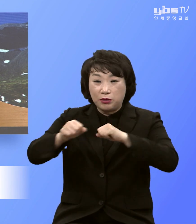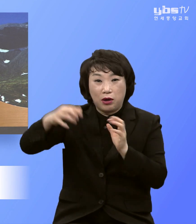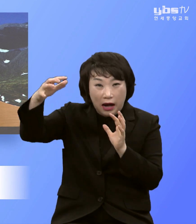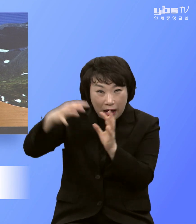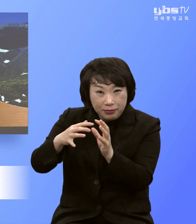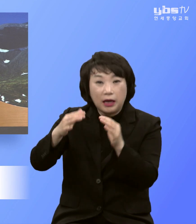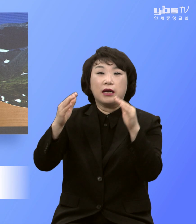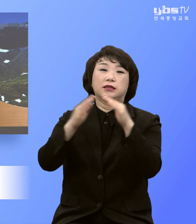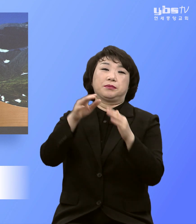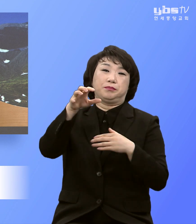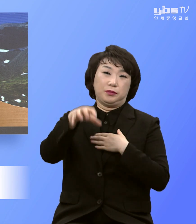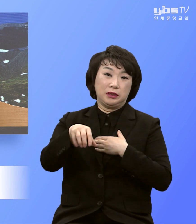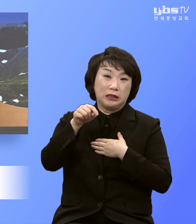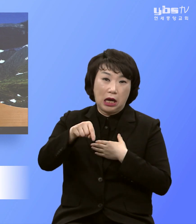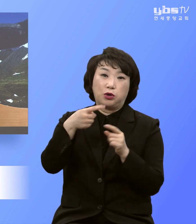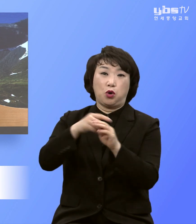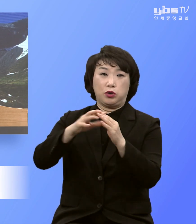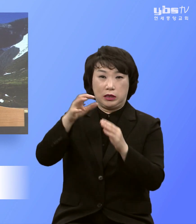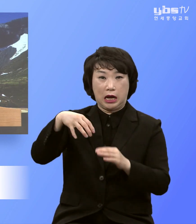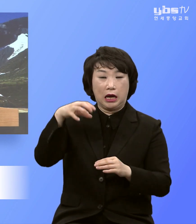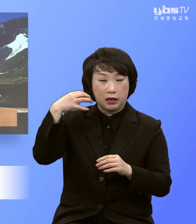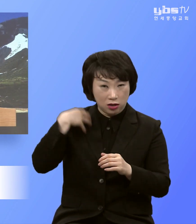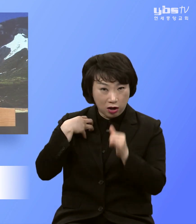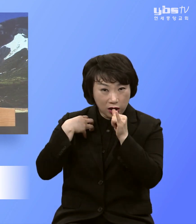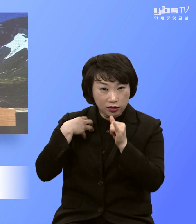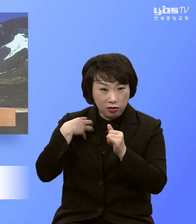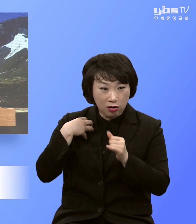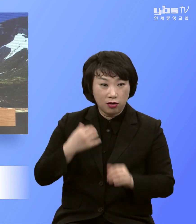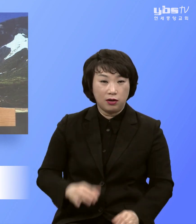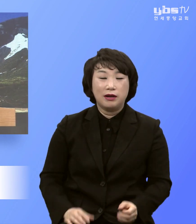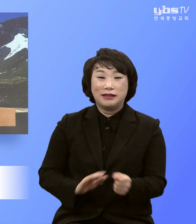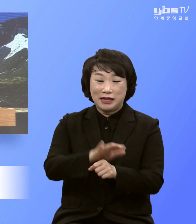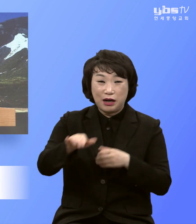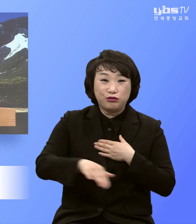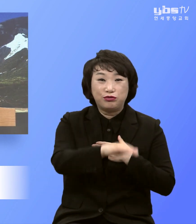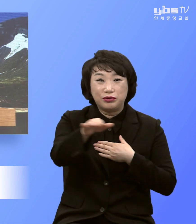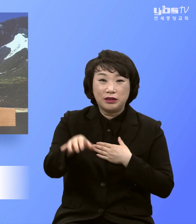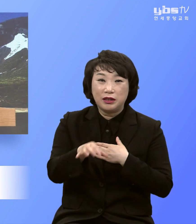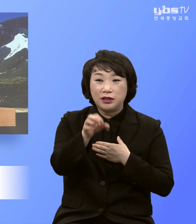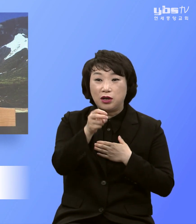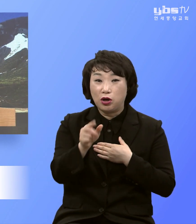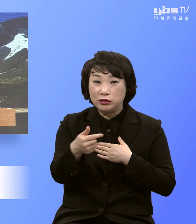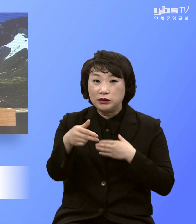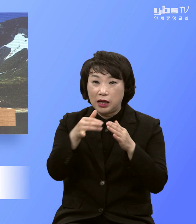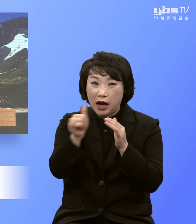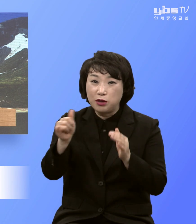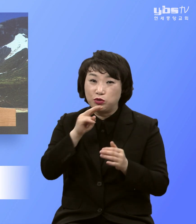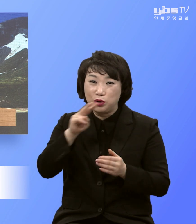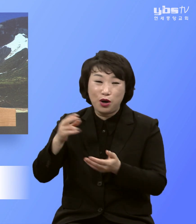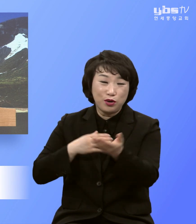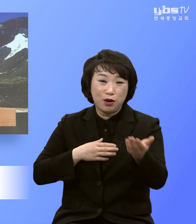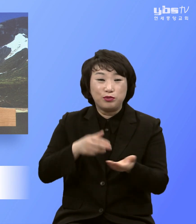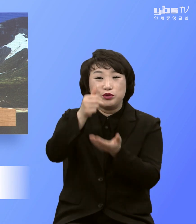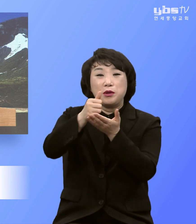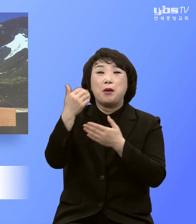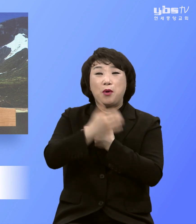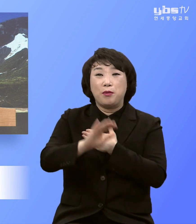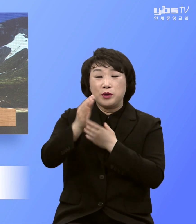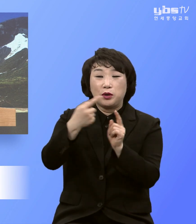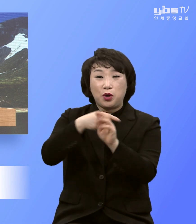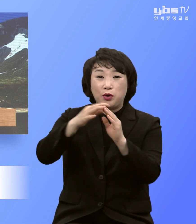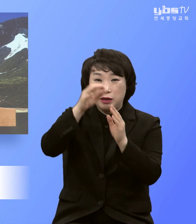하는 집이다. 사랑하는 연세가족이요, 주님의 몸된 교회에서, 주님의